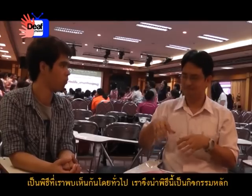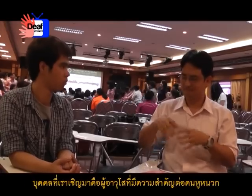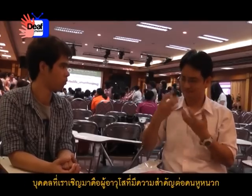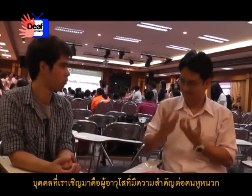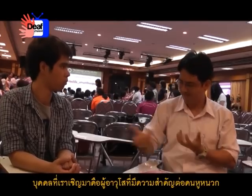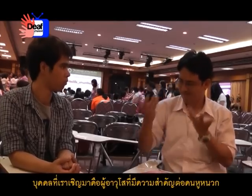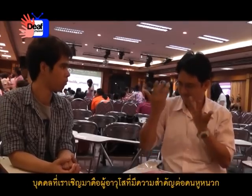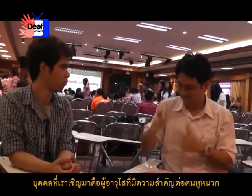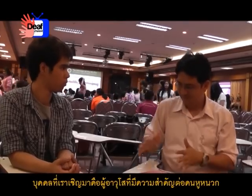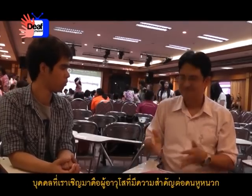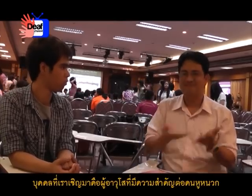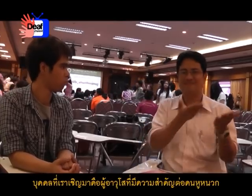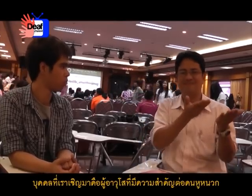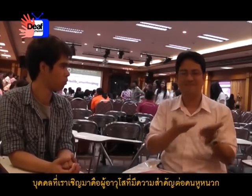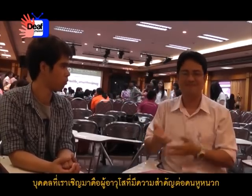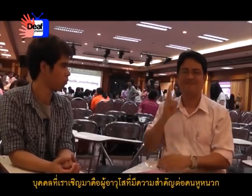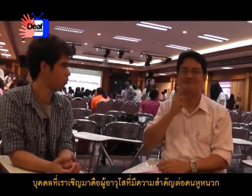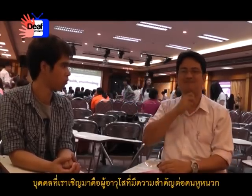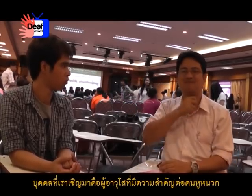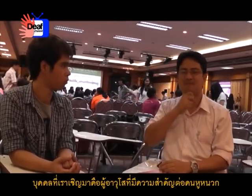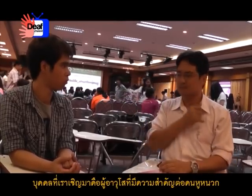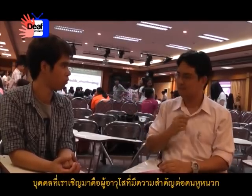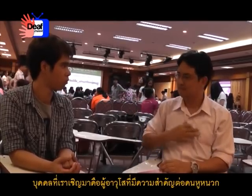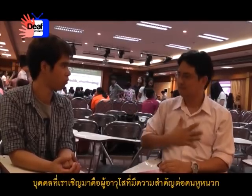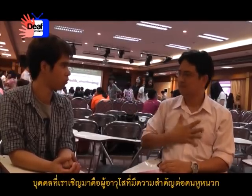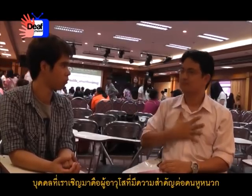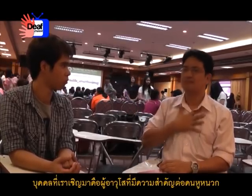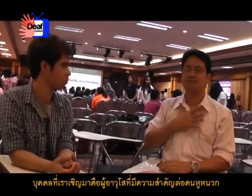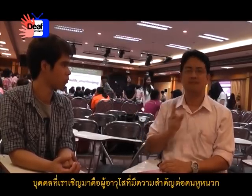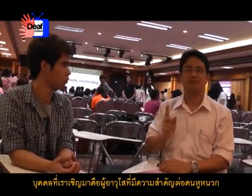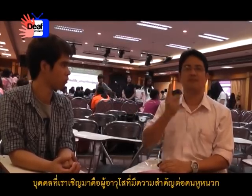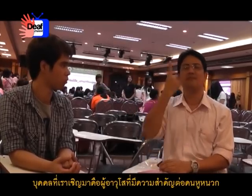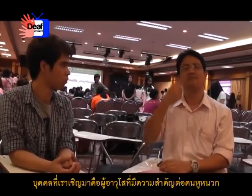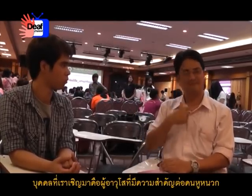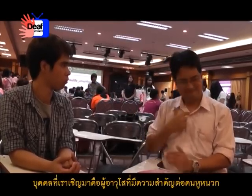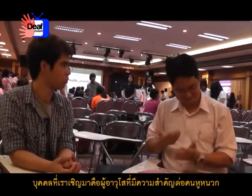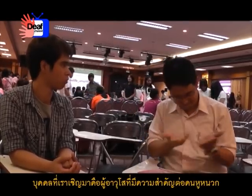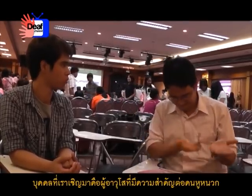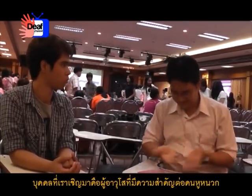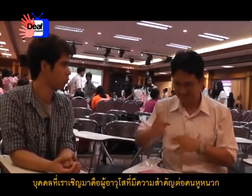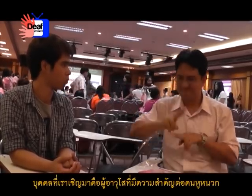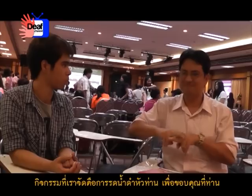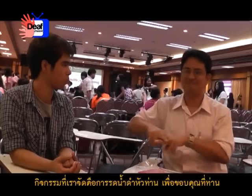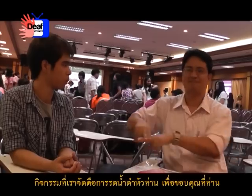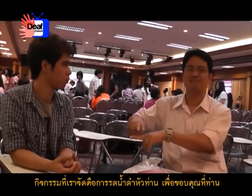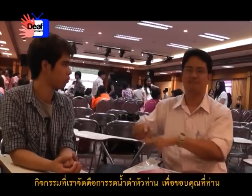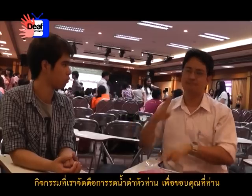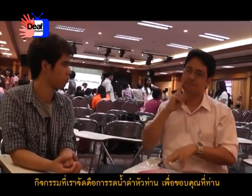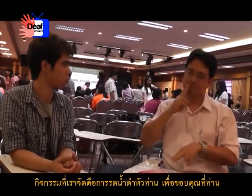คนที่เราเชิญมานะครับเป็นผู้อาวุโสที่มีความสำคัญต่อคนหูหนวกกิจกรรมที่เราจัดในวันนี้นะครับก็เป็นกิจกรรมรดน้ำด